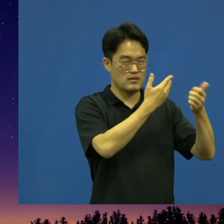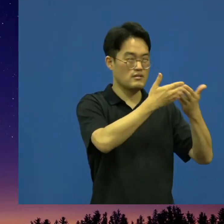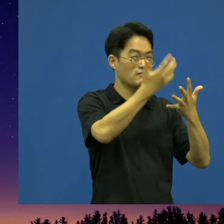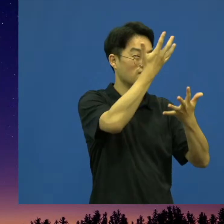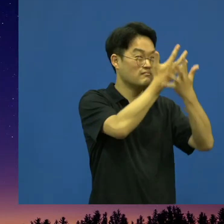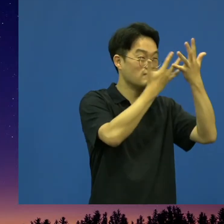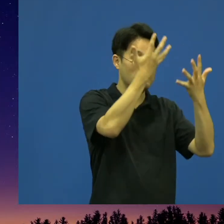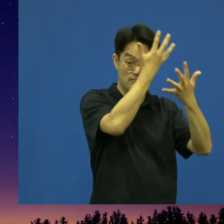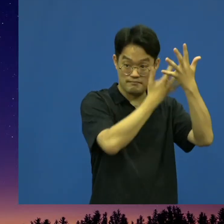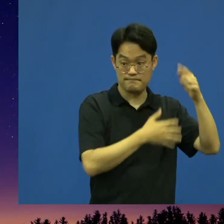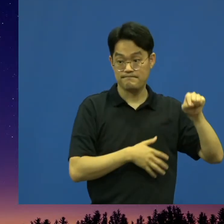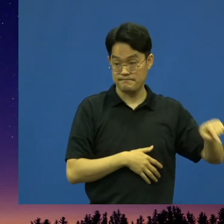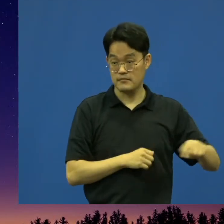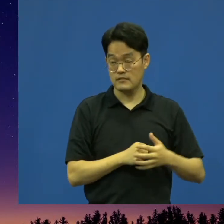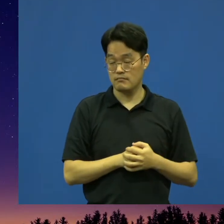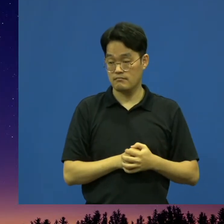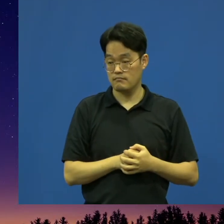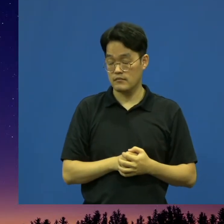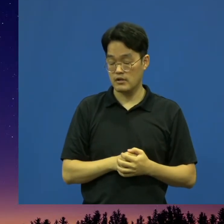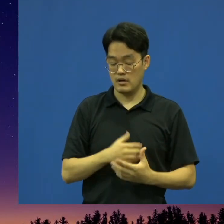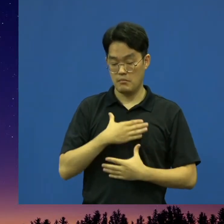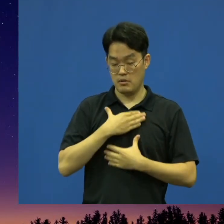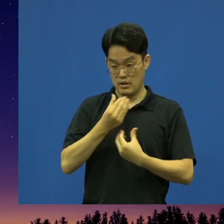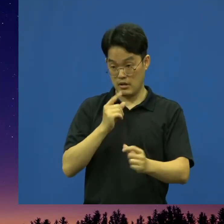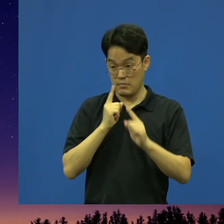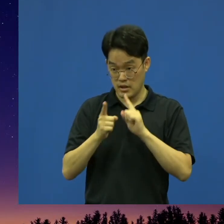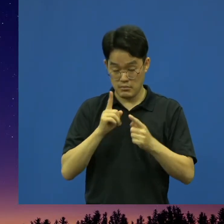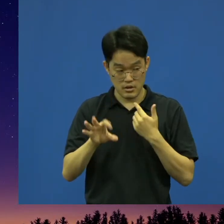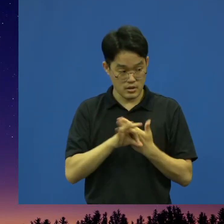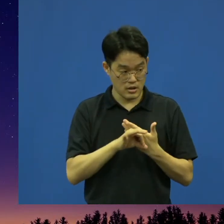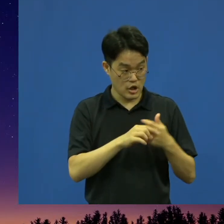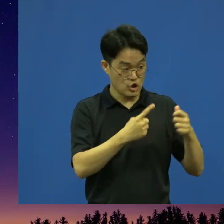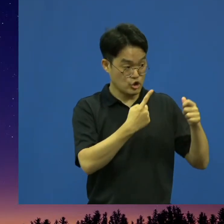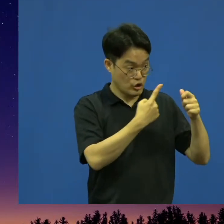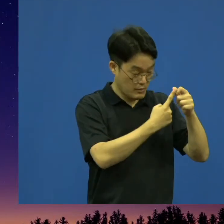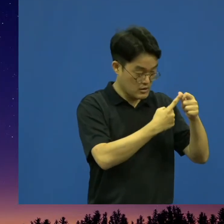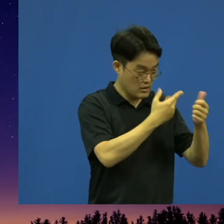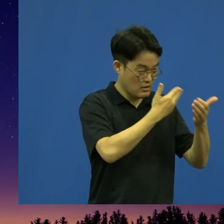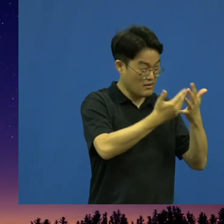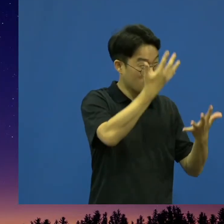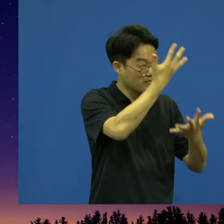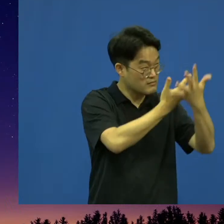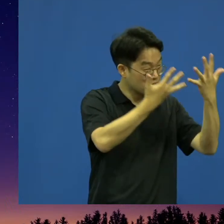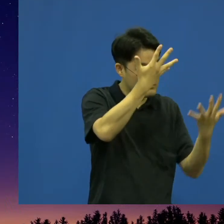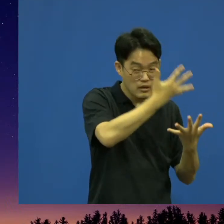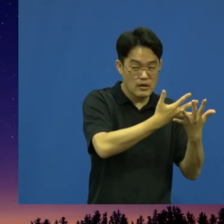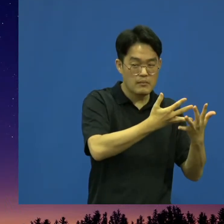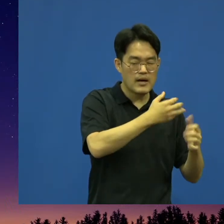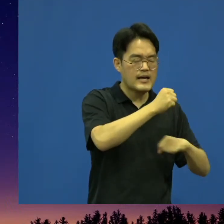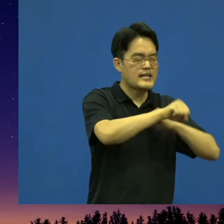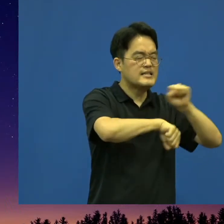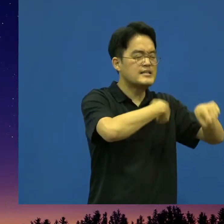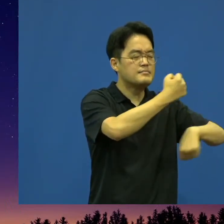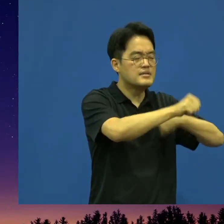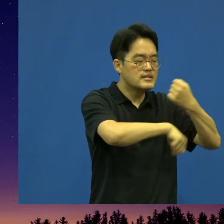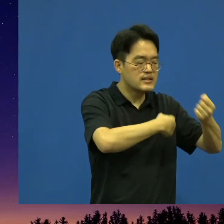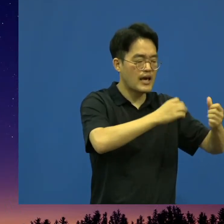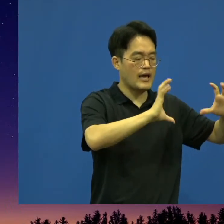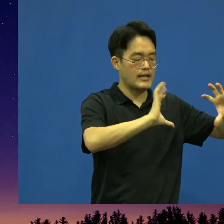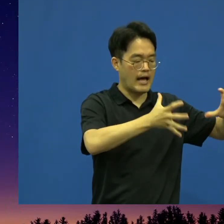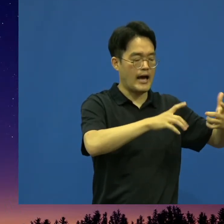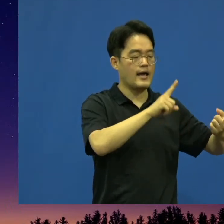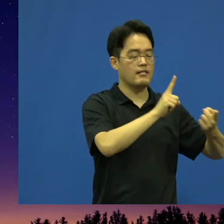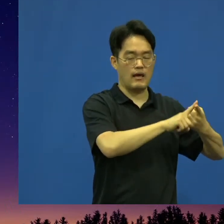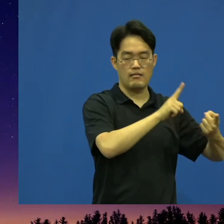그냥 조금 편하게 말해보면 첫 번째 환상은 짐승의 나라에 관한